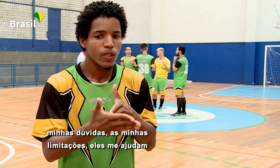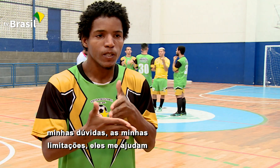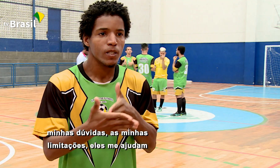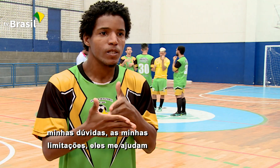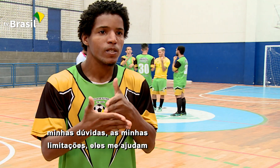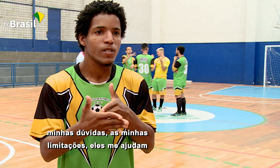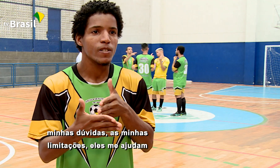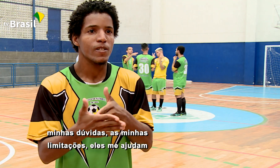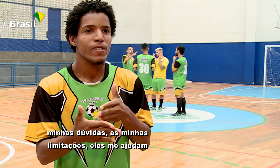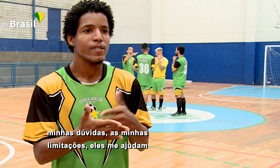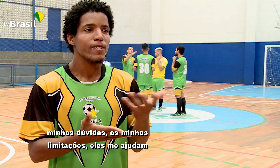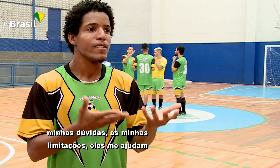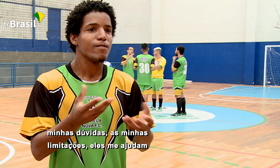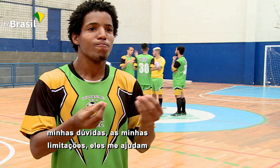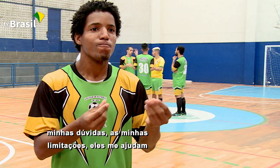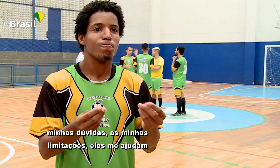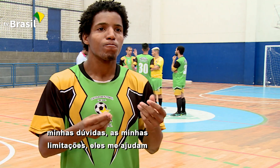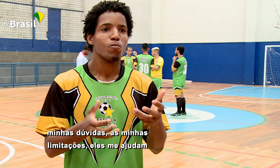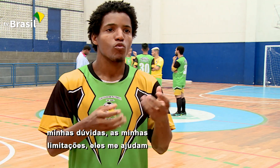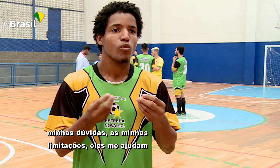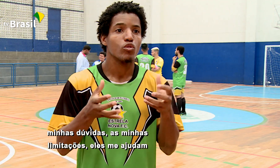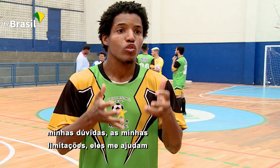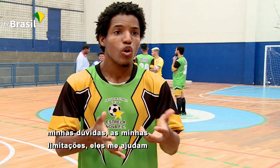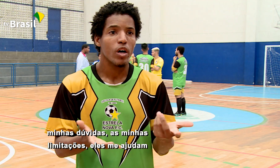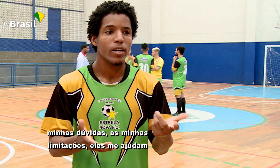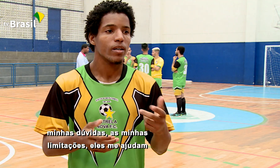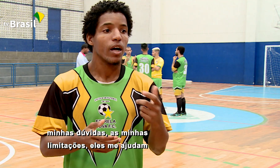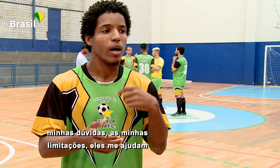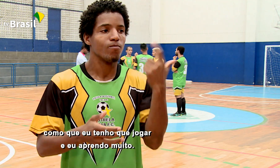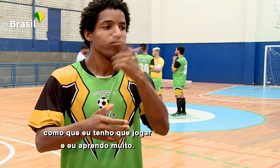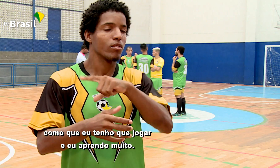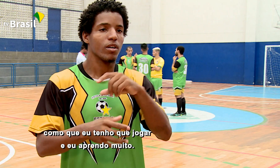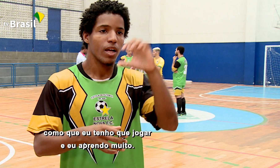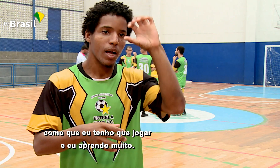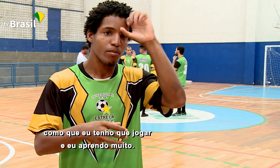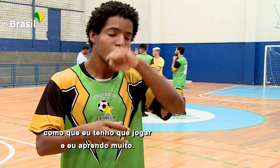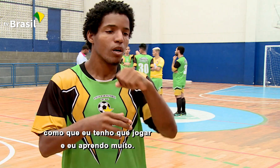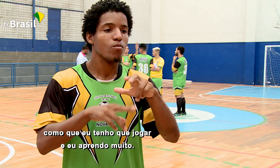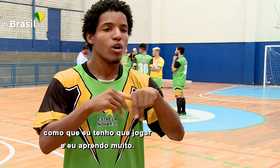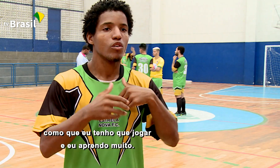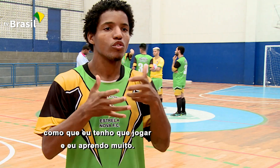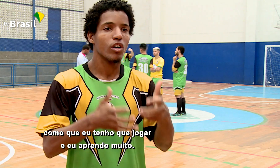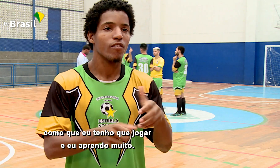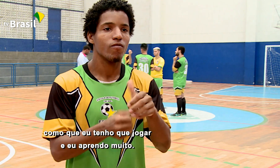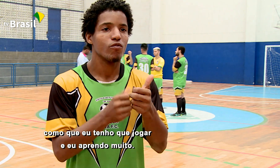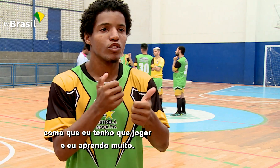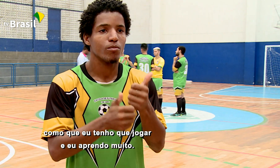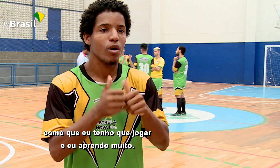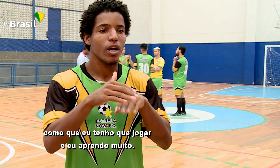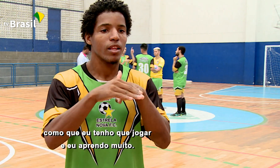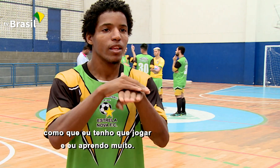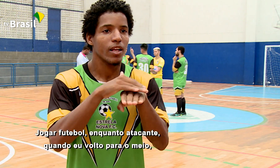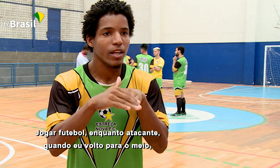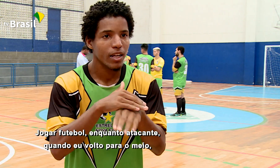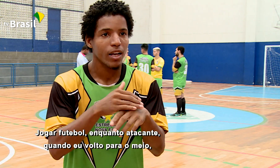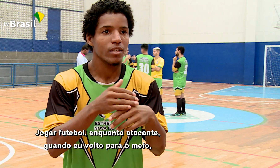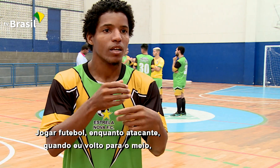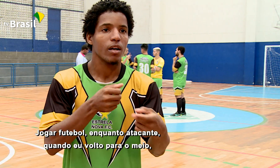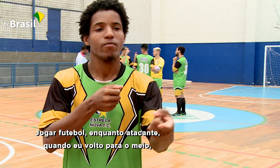minhas dúvidas, as minhas limitações, eles me ajudam. Como que eu tenho que jogar e eu aprendo muito. Jogar futebol